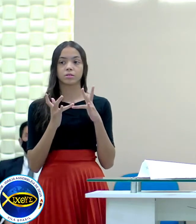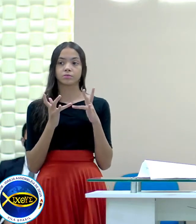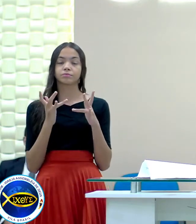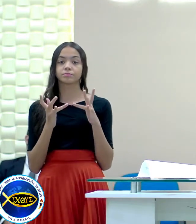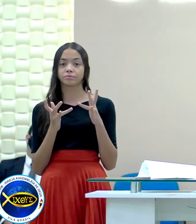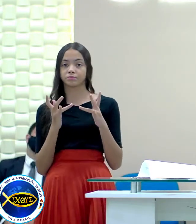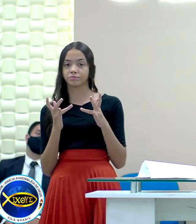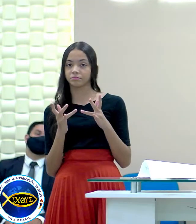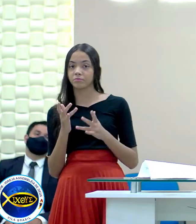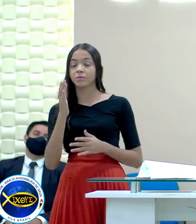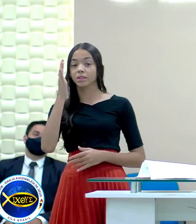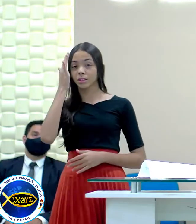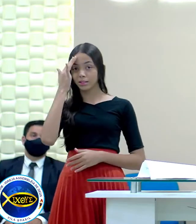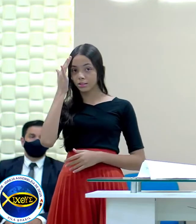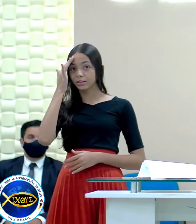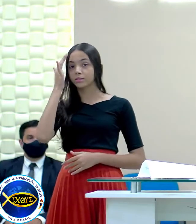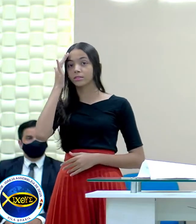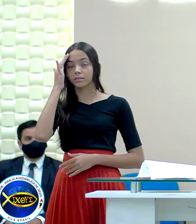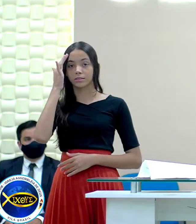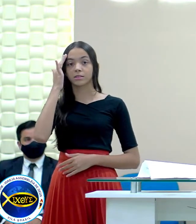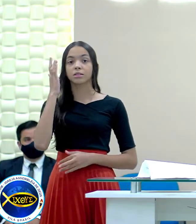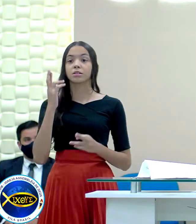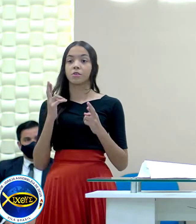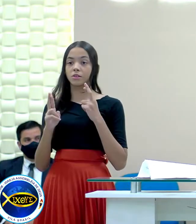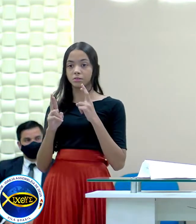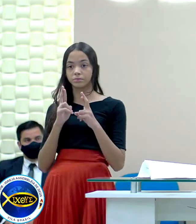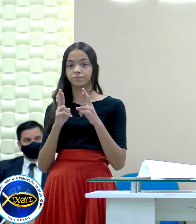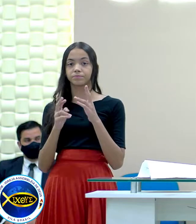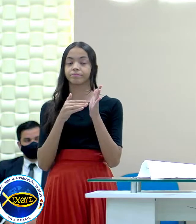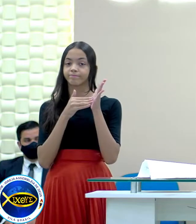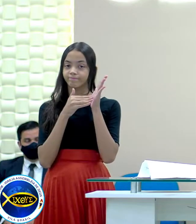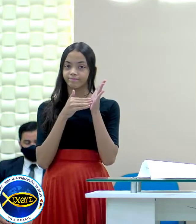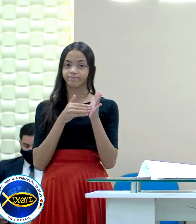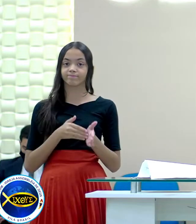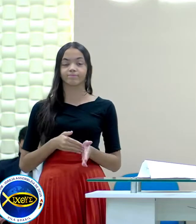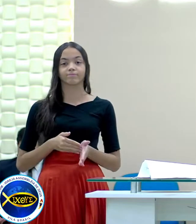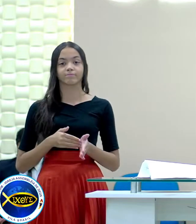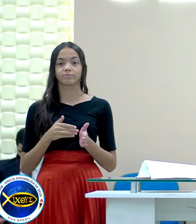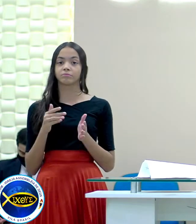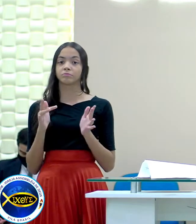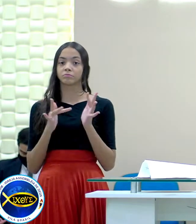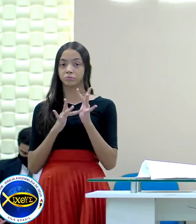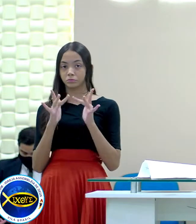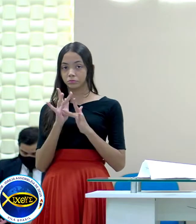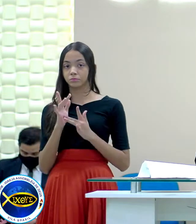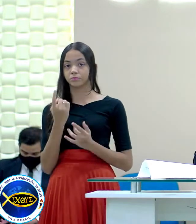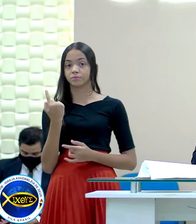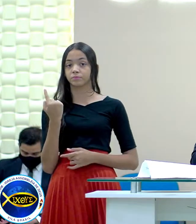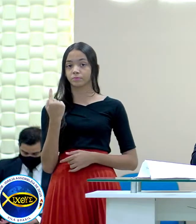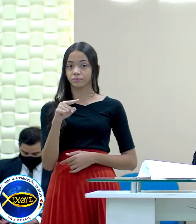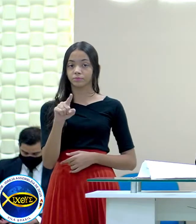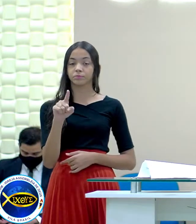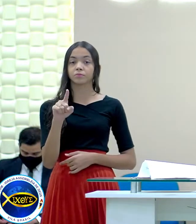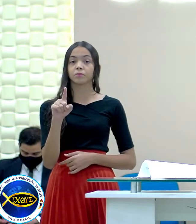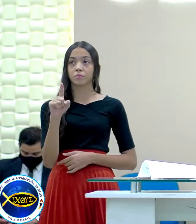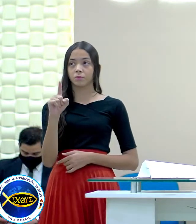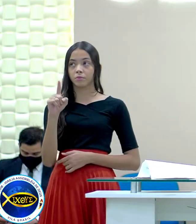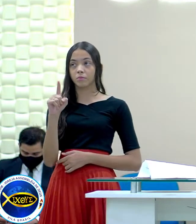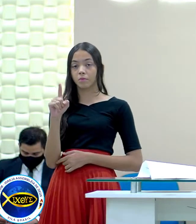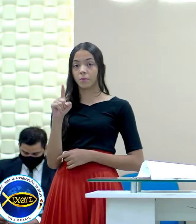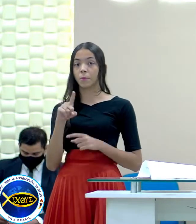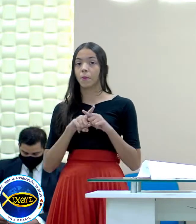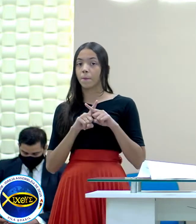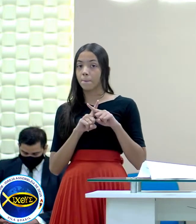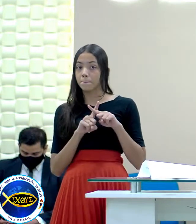certeza que o relacionamento ainda estava firme. O Senhor Jesus foi, mas o seu amigo, o